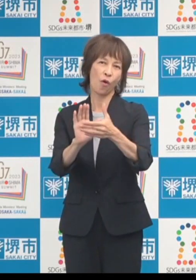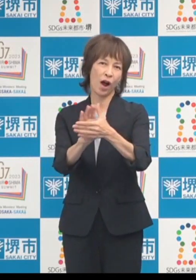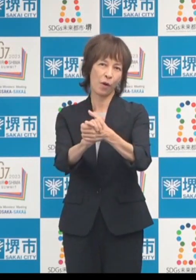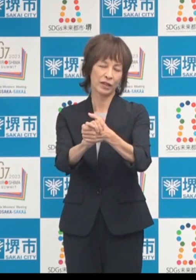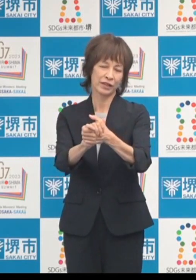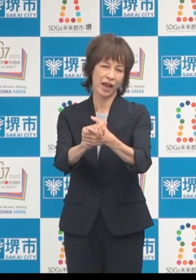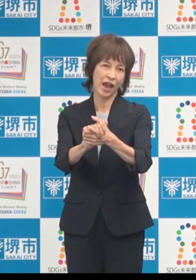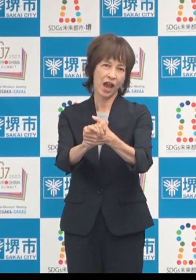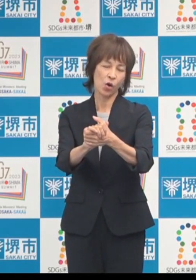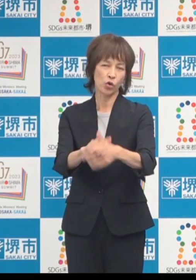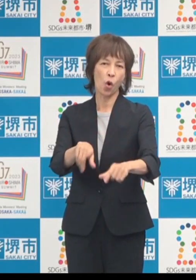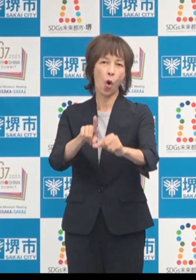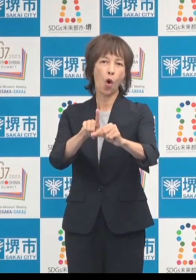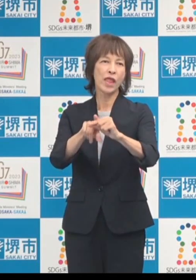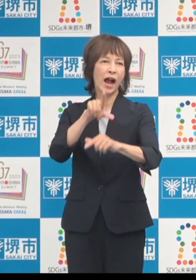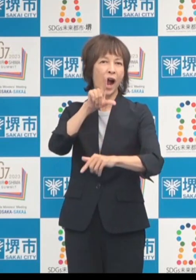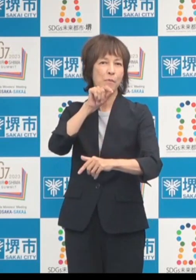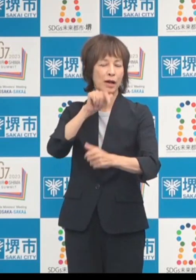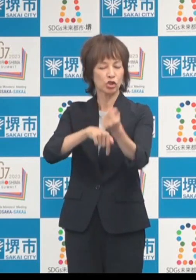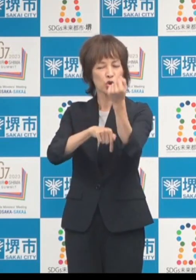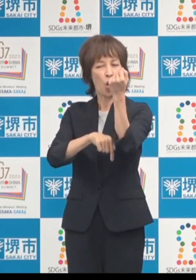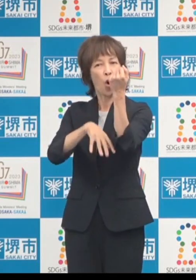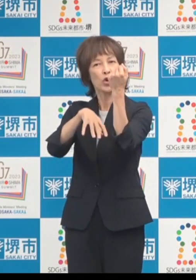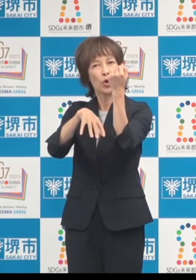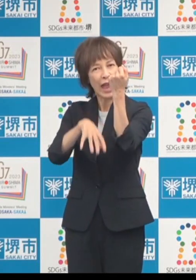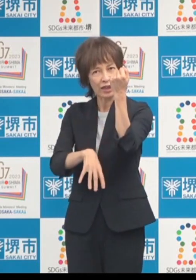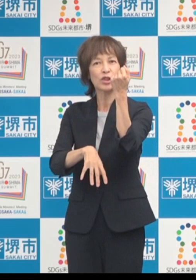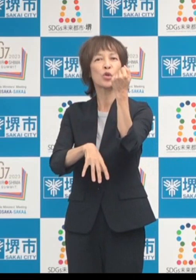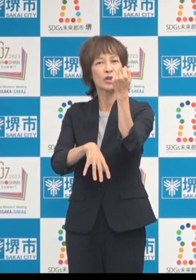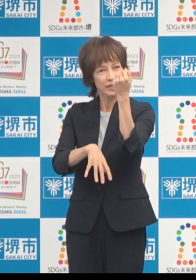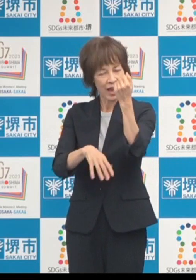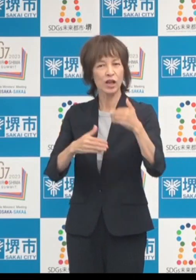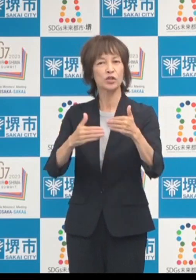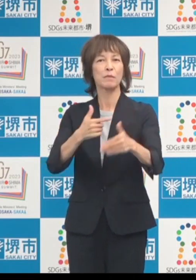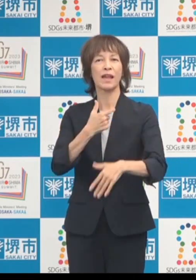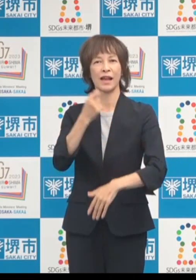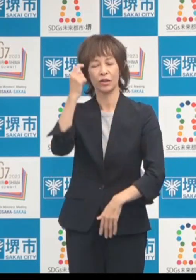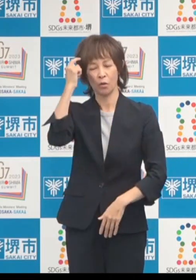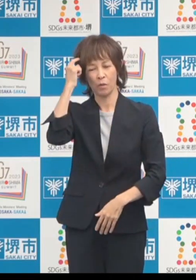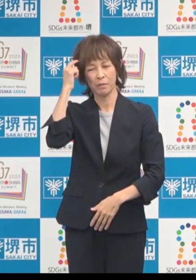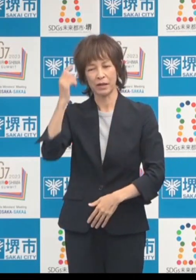この中本をイノベーション創出拠点として盛り上げていきたいと考えております。